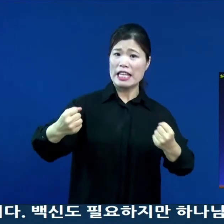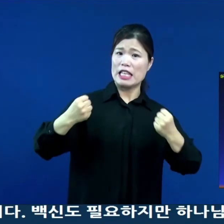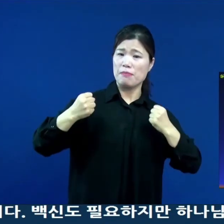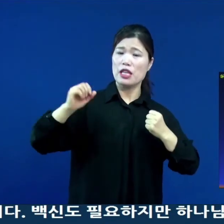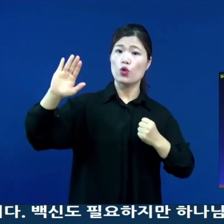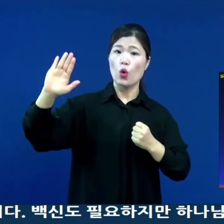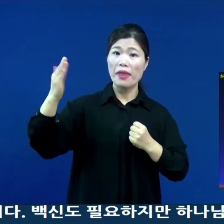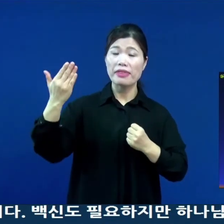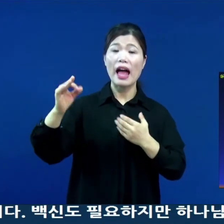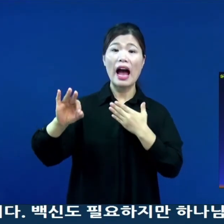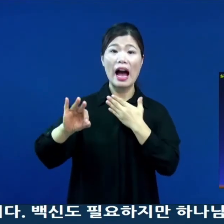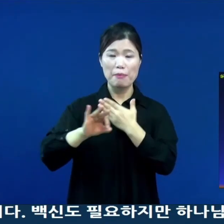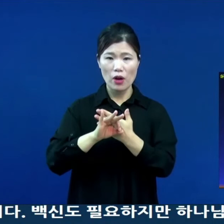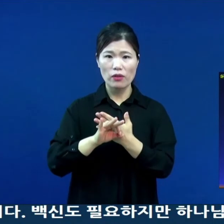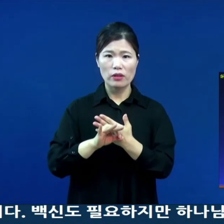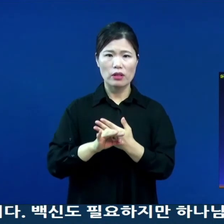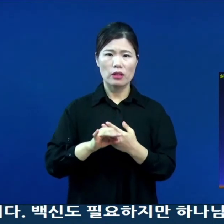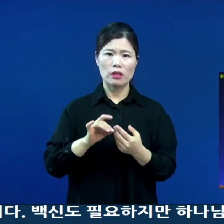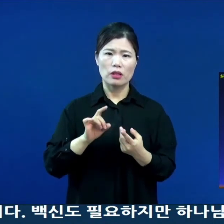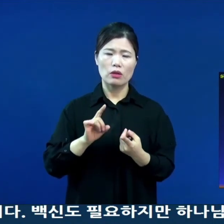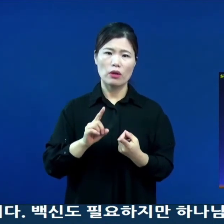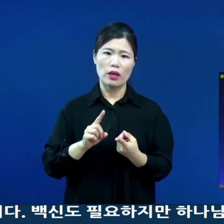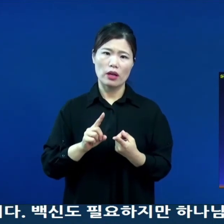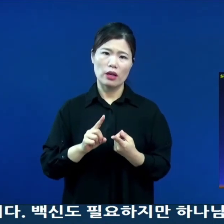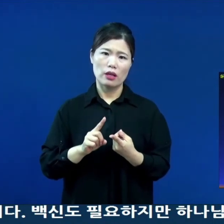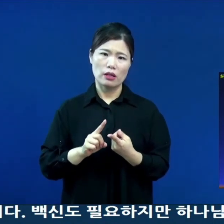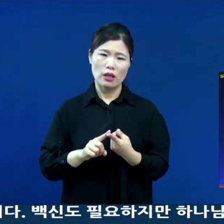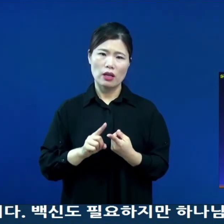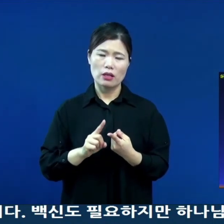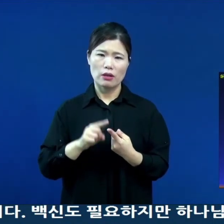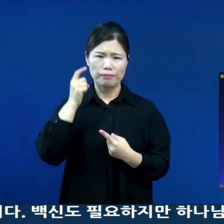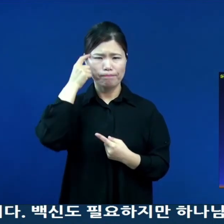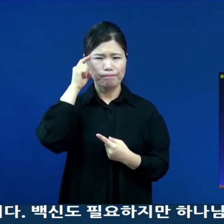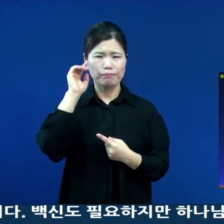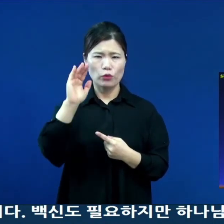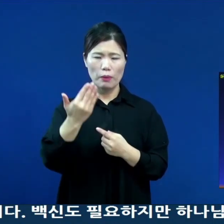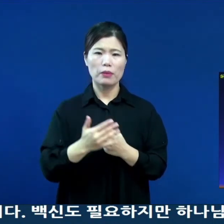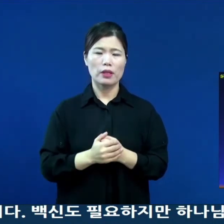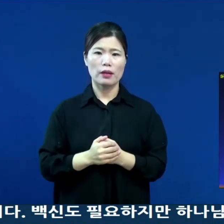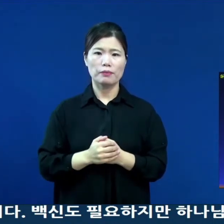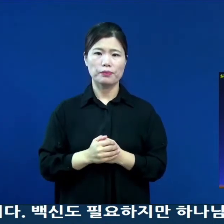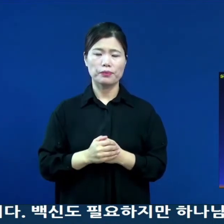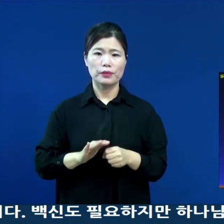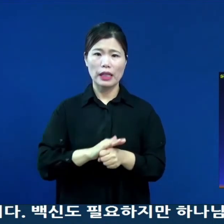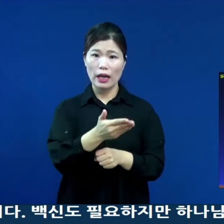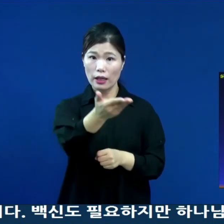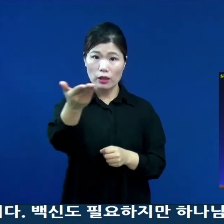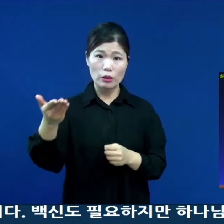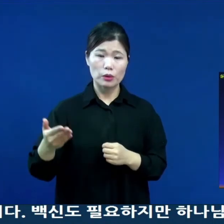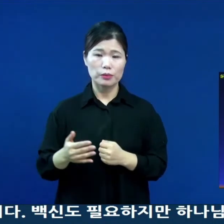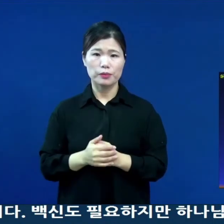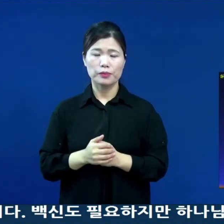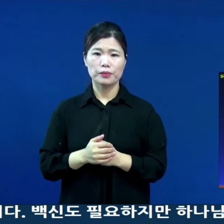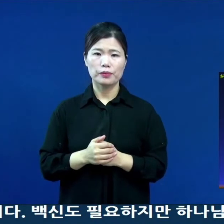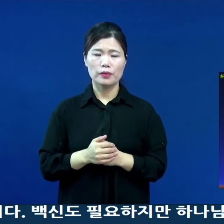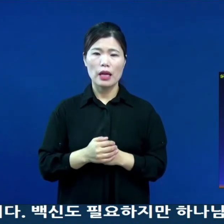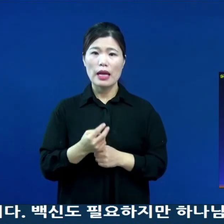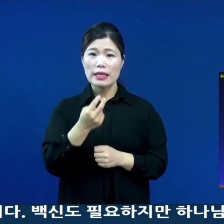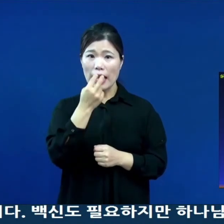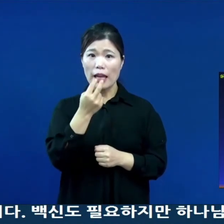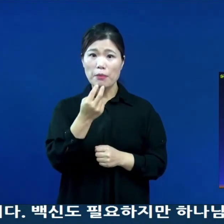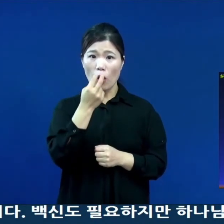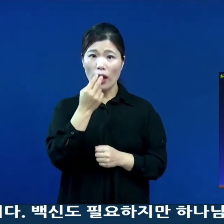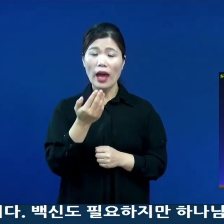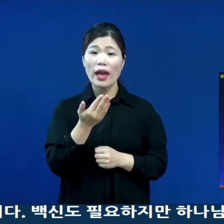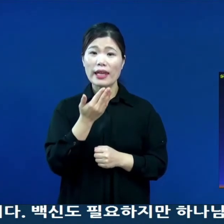잊어버린다면 의미가 별로 없는 일들이 될 것입니다. 사랑하는 여러분, 생명의